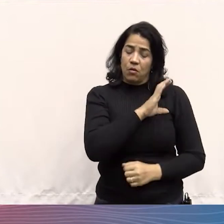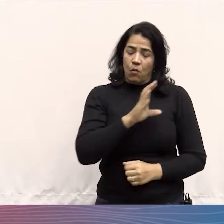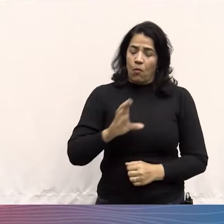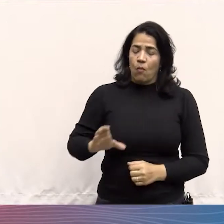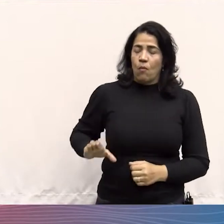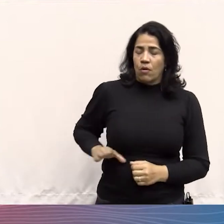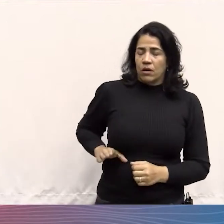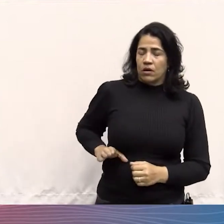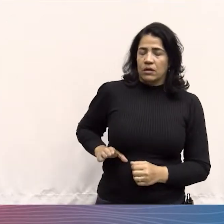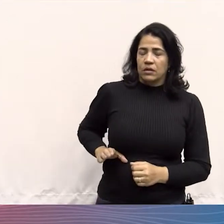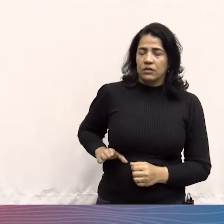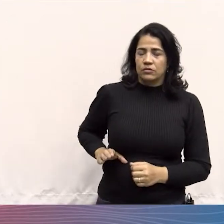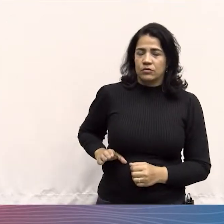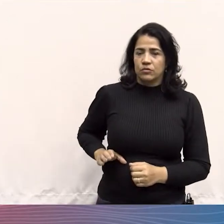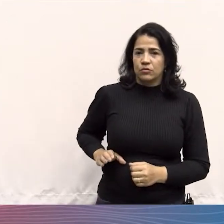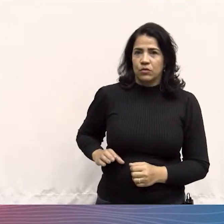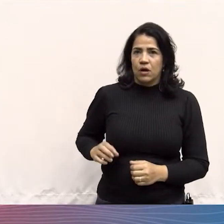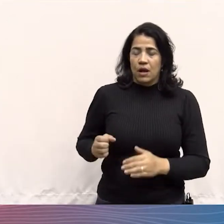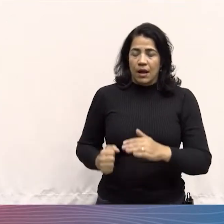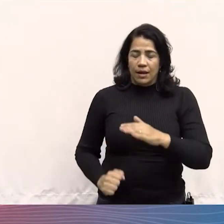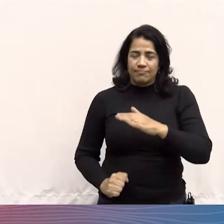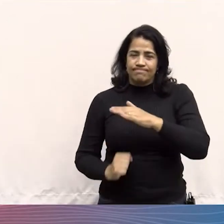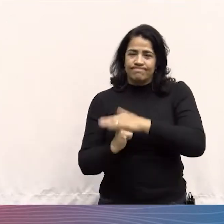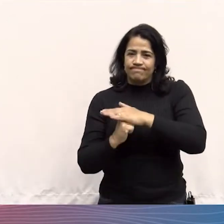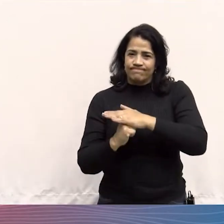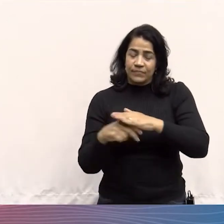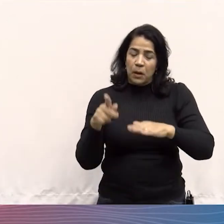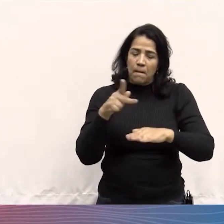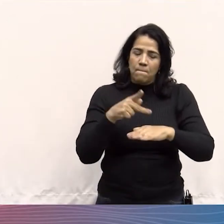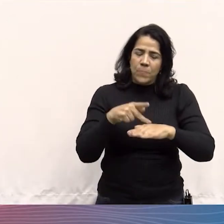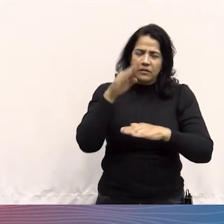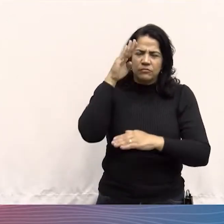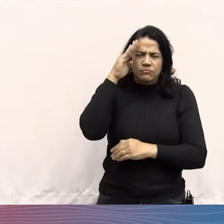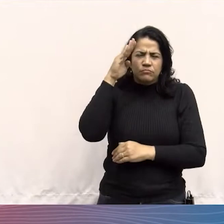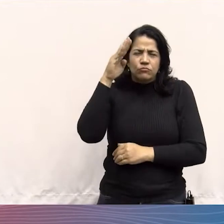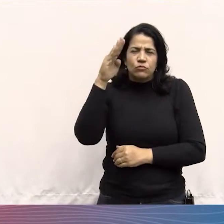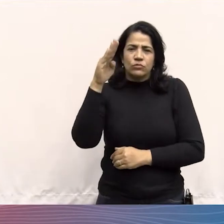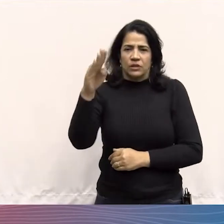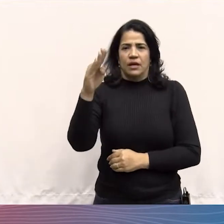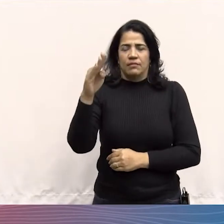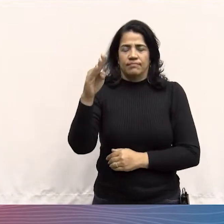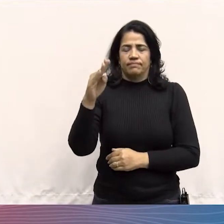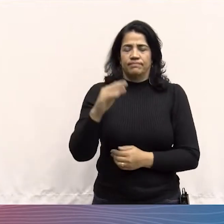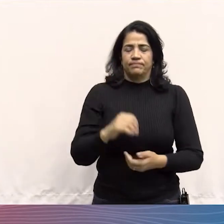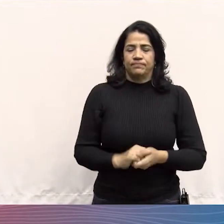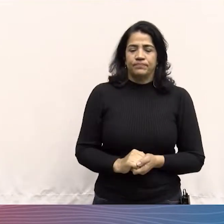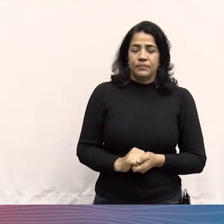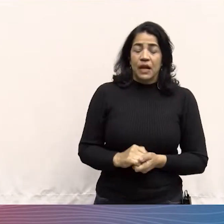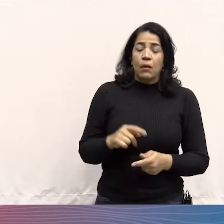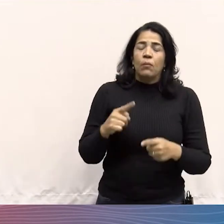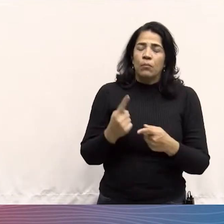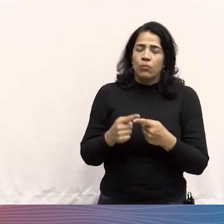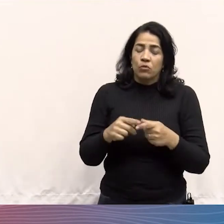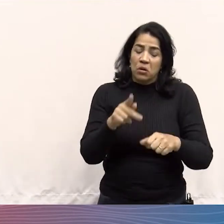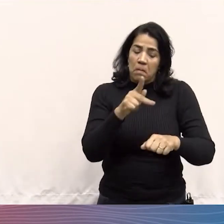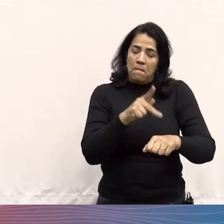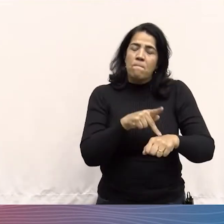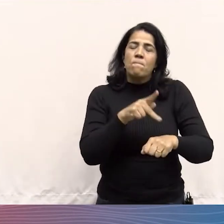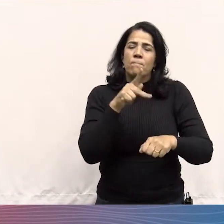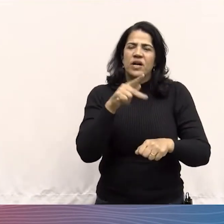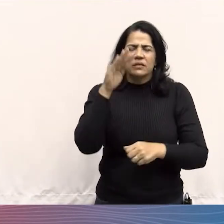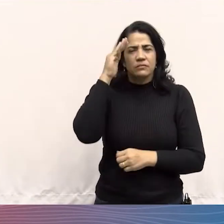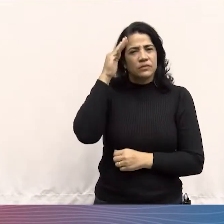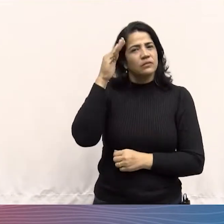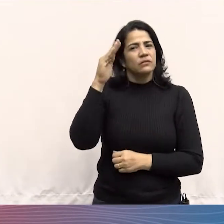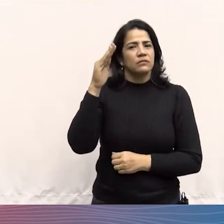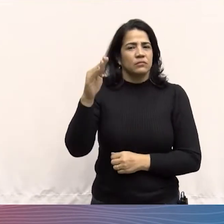a principal pedra. E os homens tropeçaram nele, porque não criam que ele era essa pedra angular. Mas